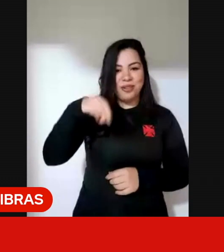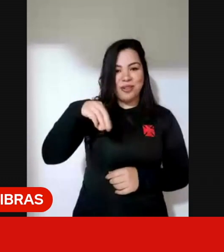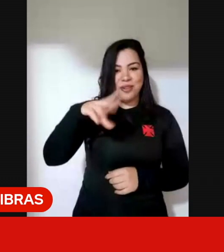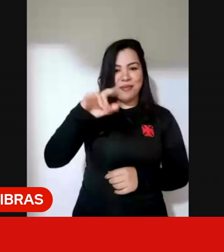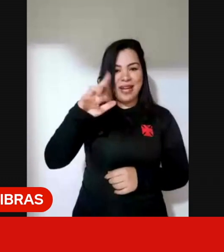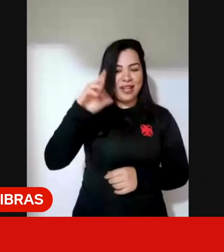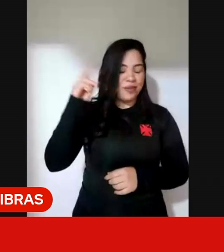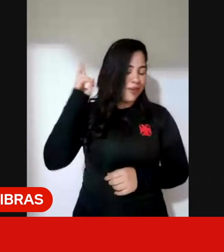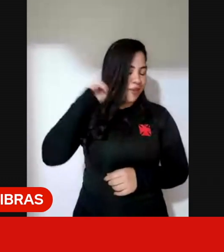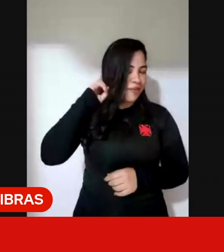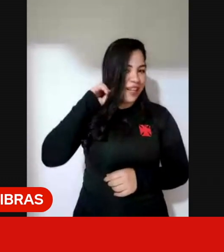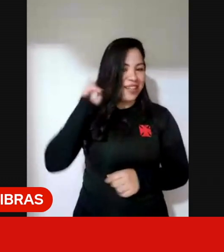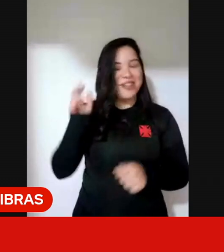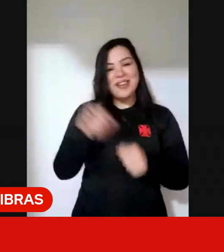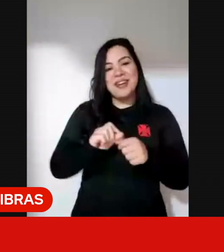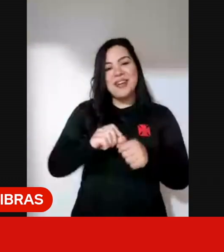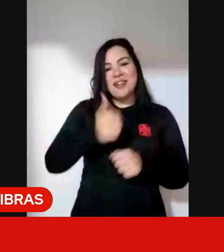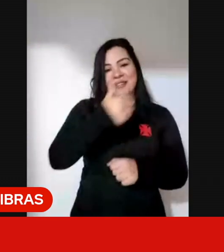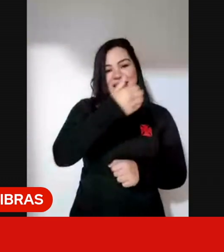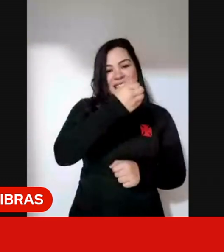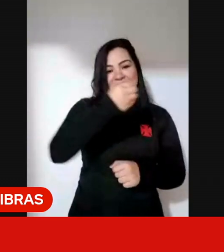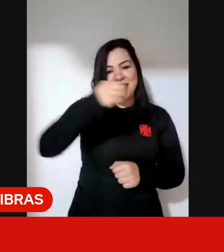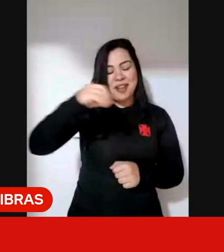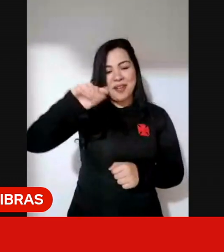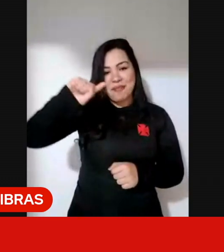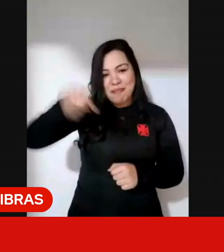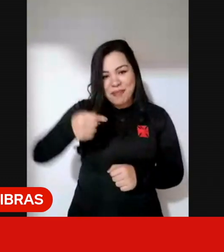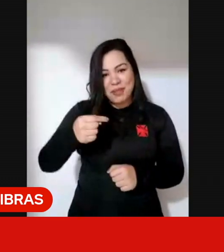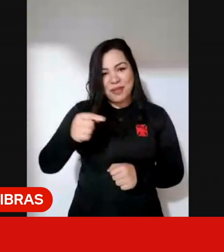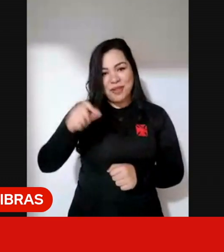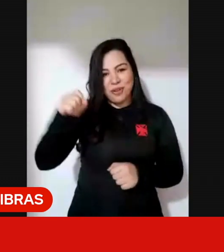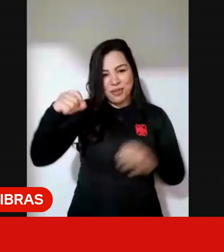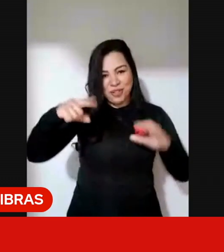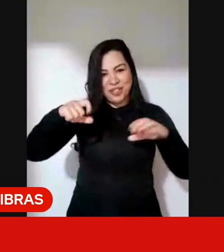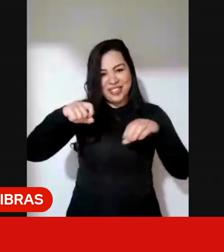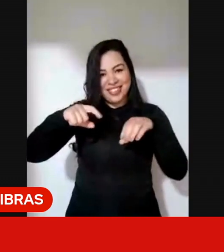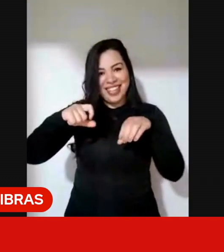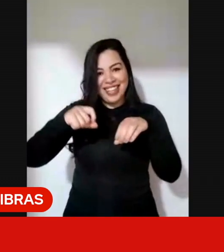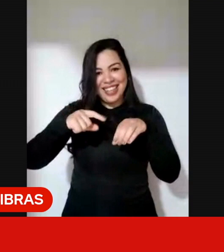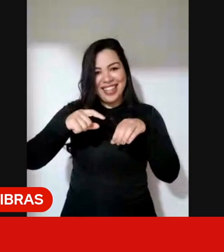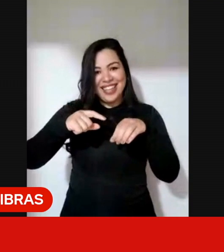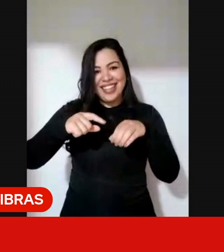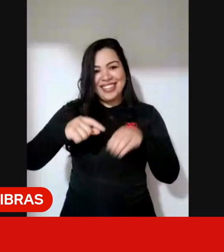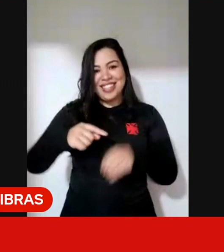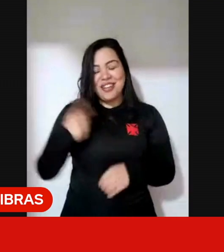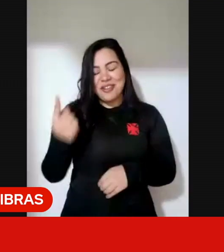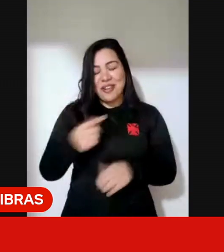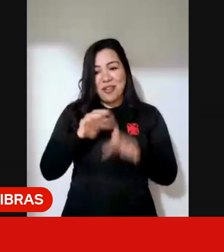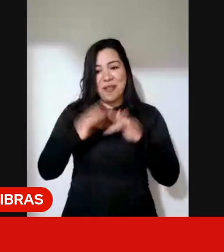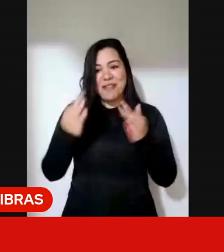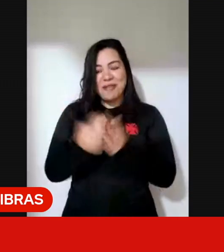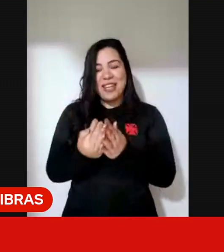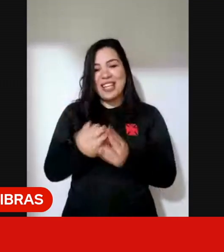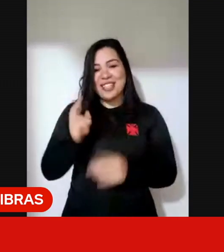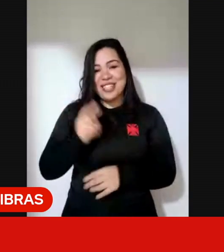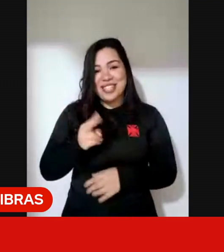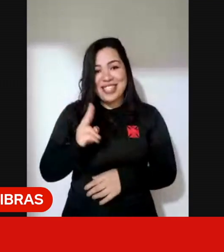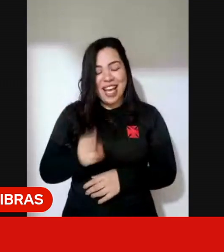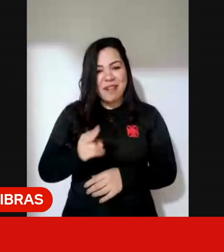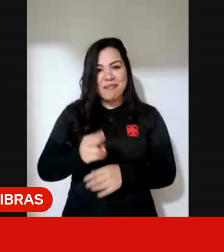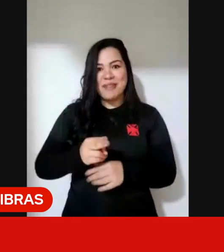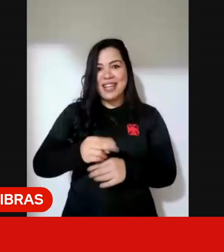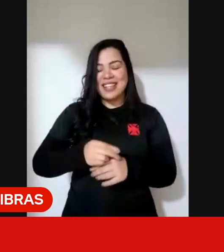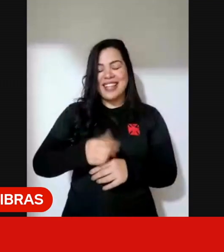sinal do Romário, fazer 1000 gols, né? Então, eu e minha família, a